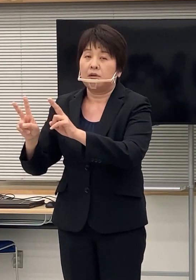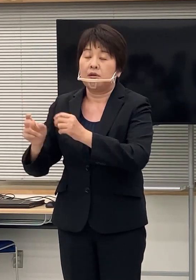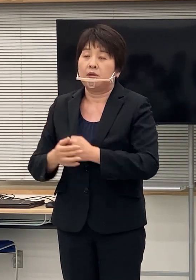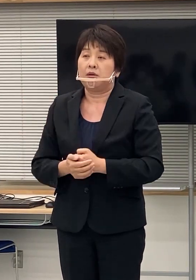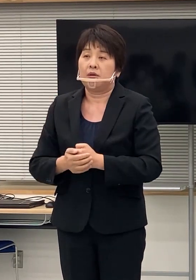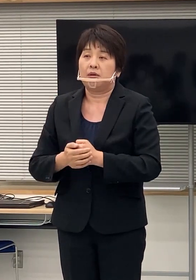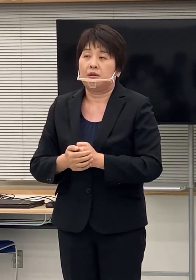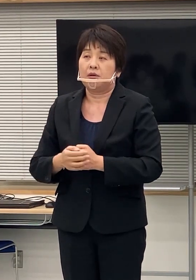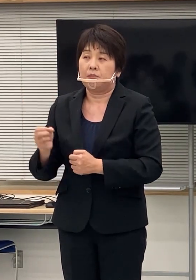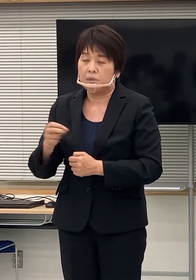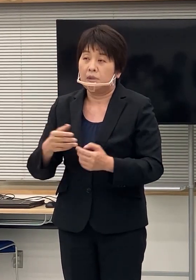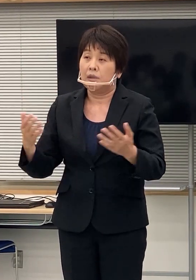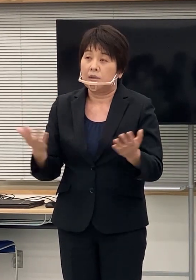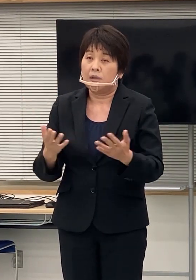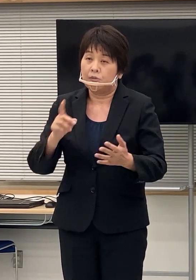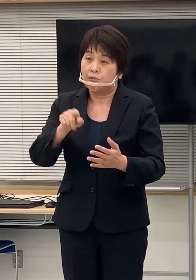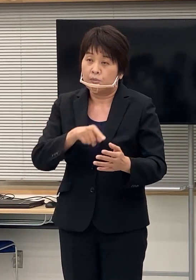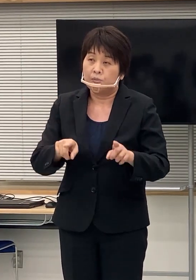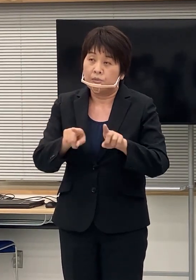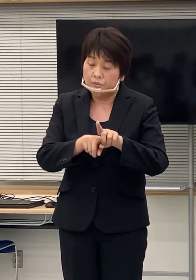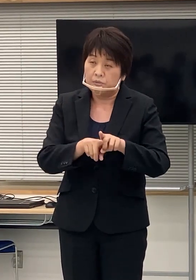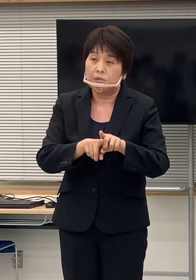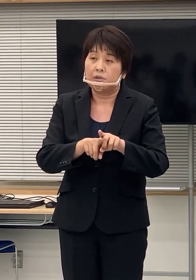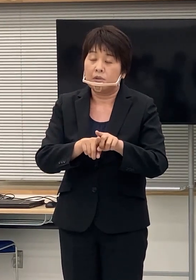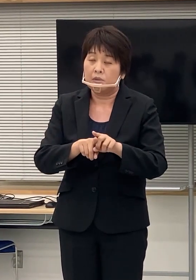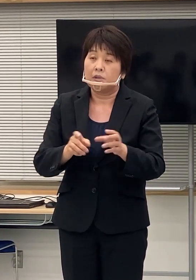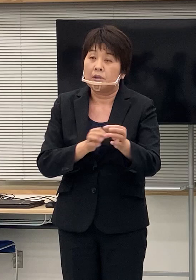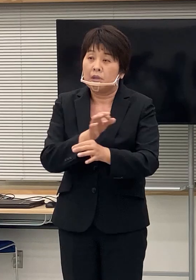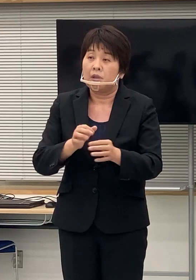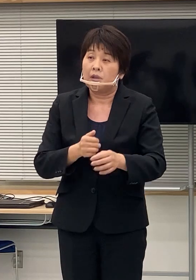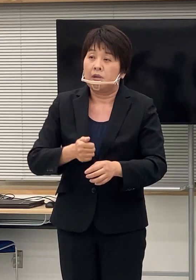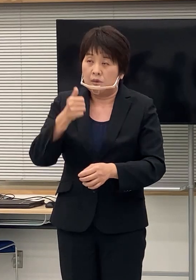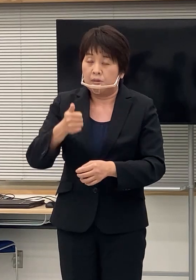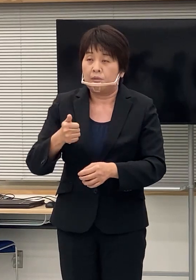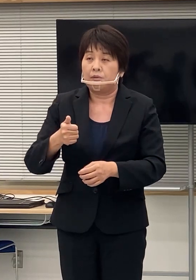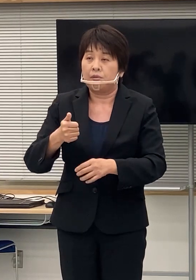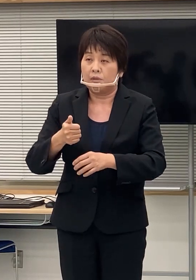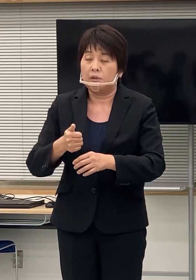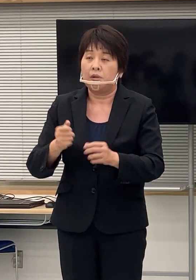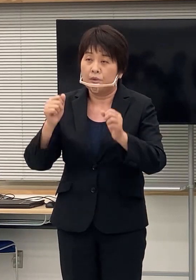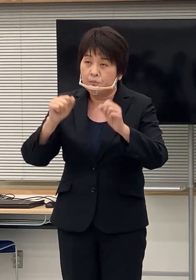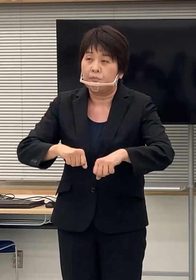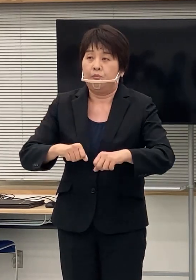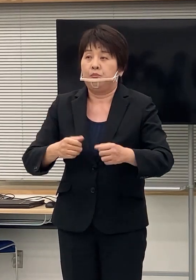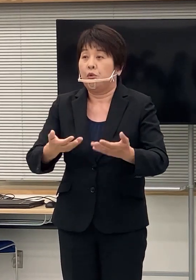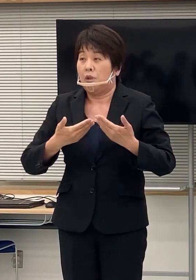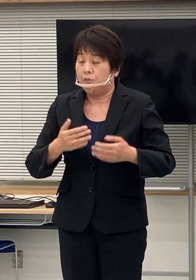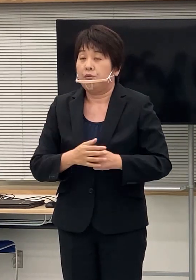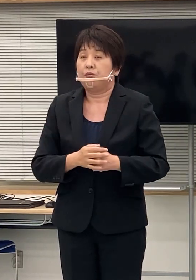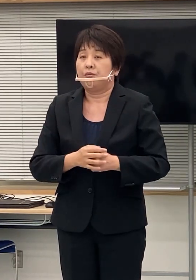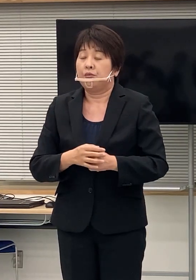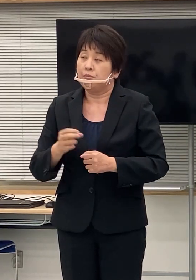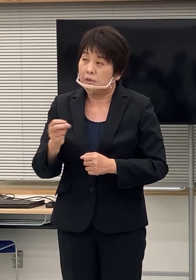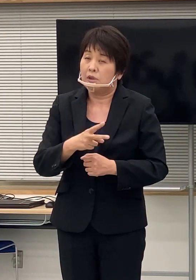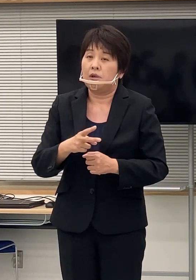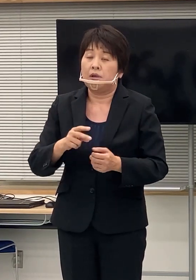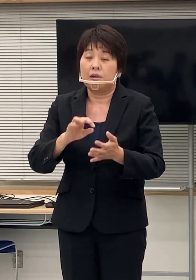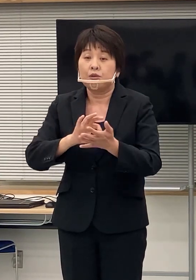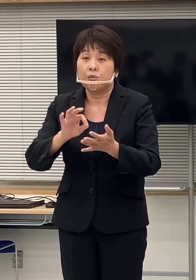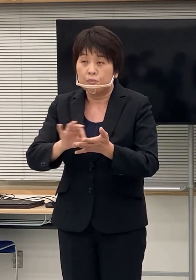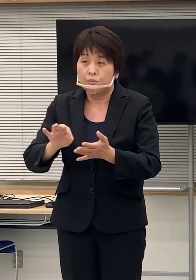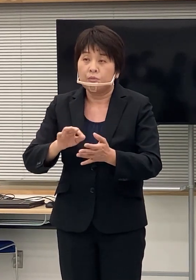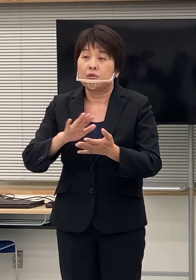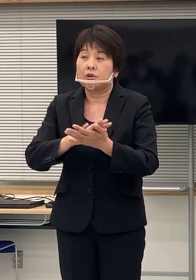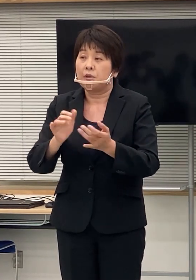は働く者とともに経営者の皆さんが合意をしていただく、さらには利用され